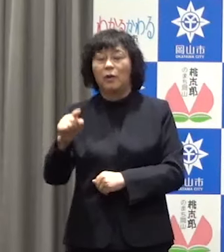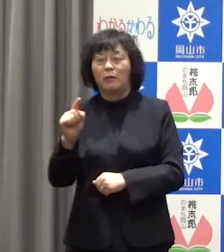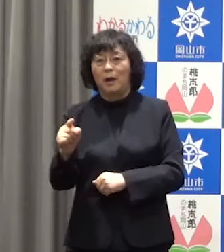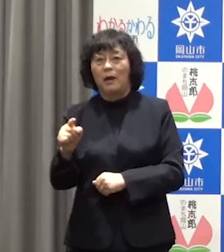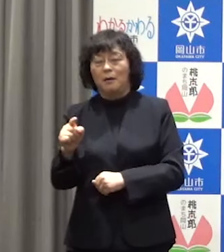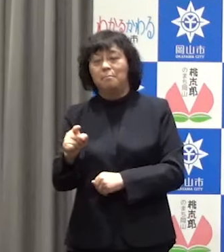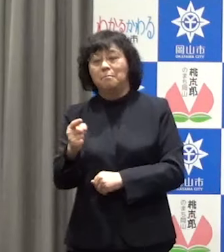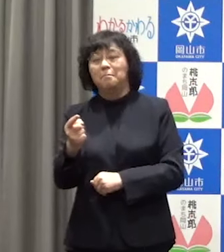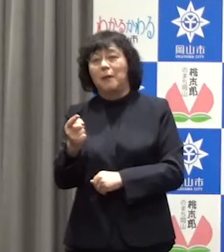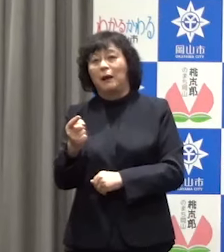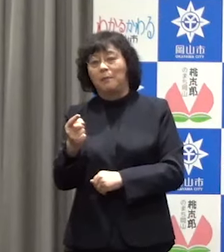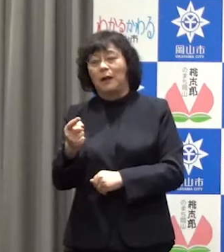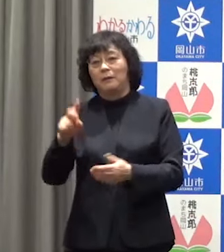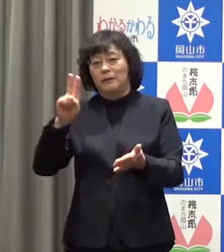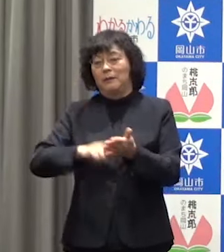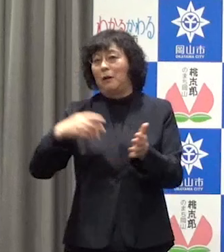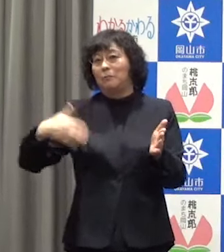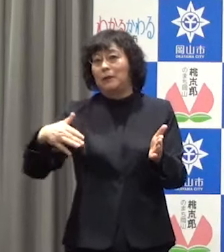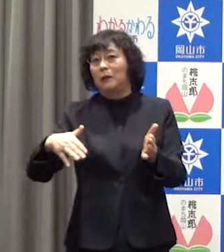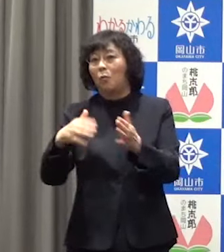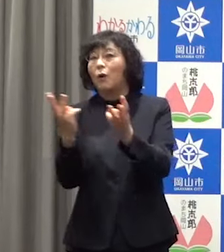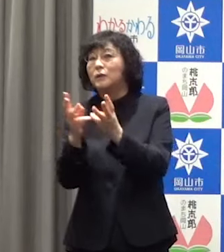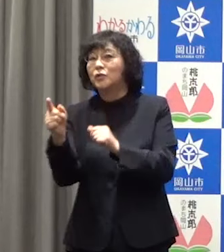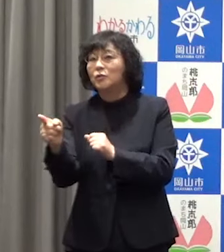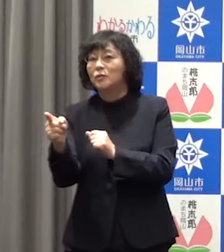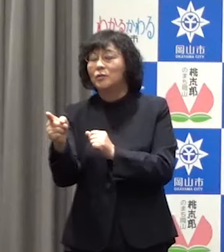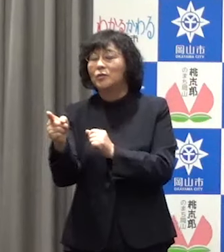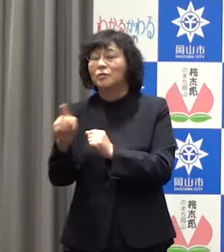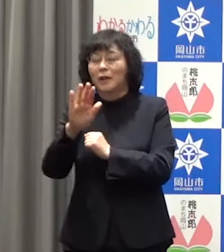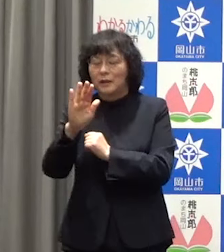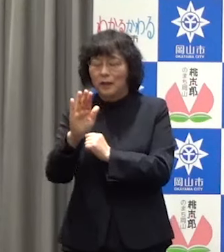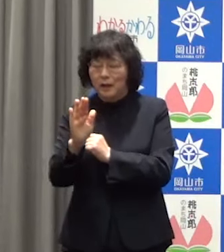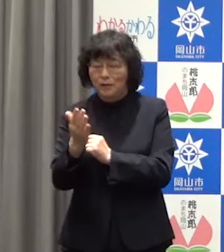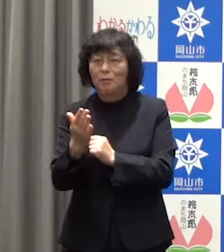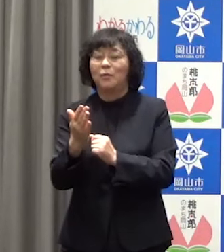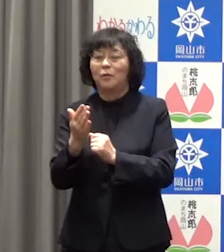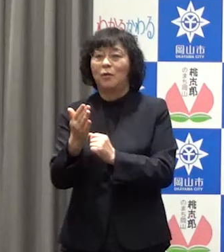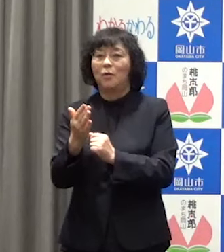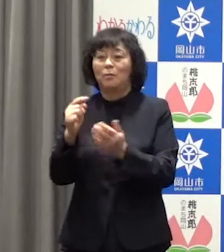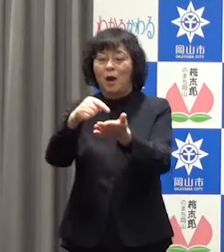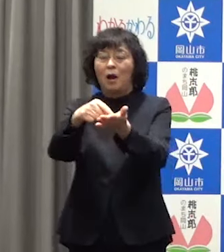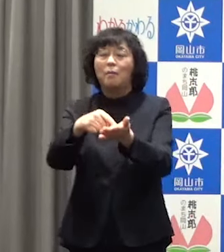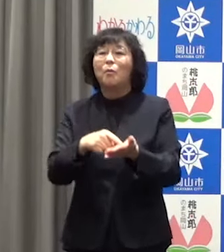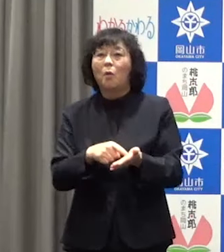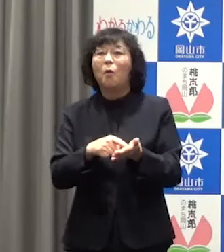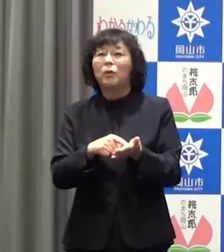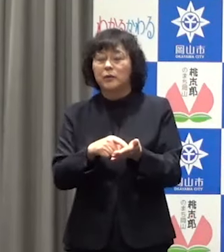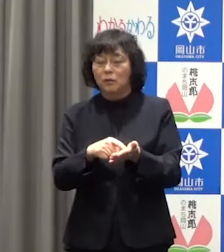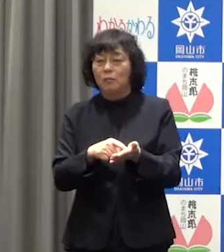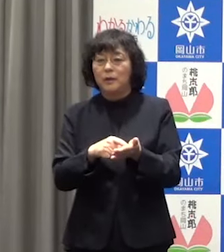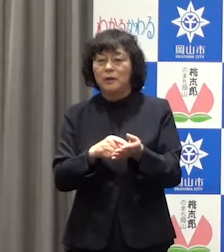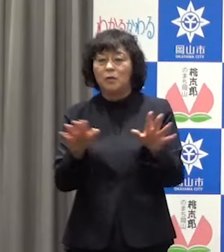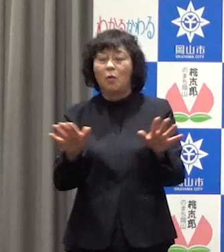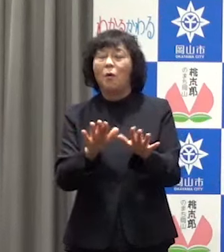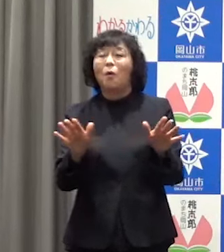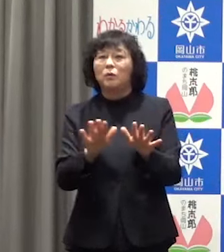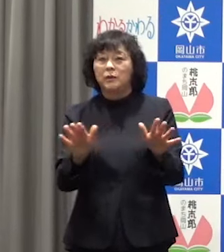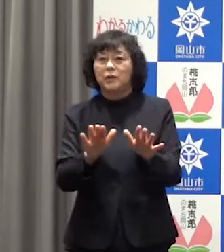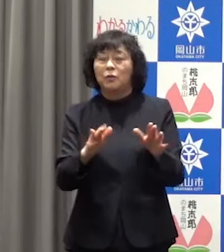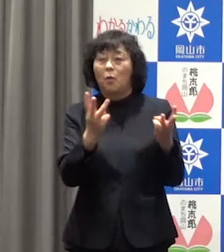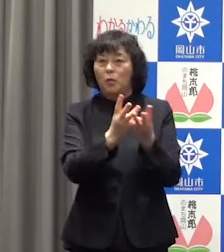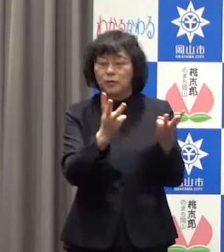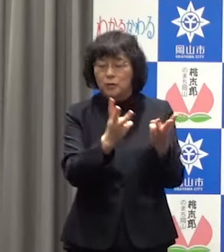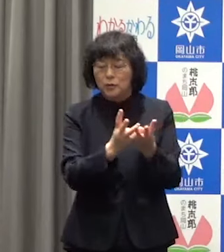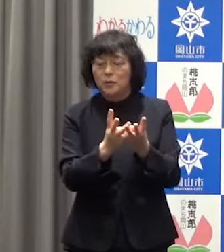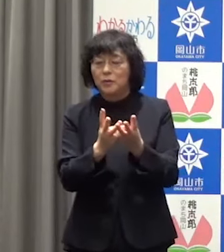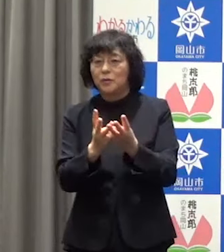数字ではありません。しかしながら、申し込み児童数と保育の受け皿の見込み